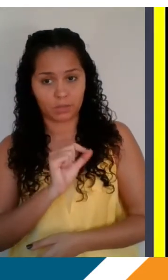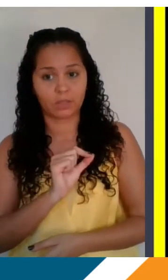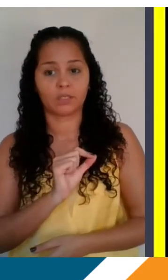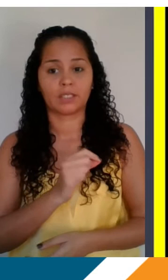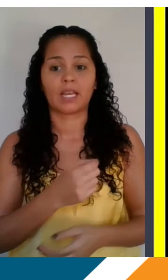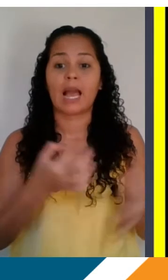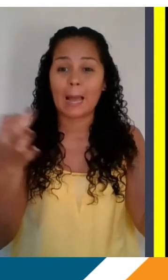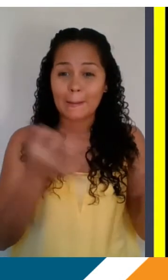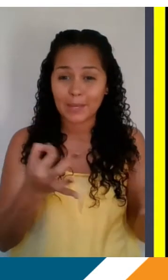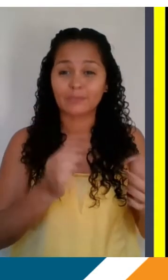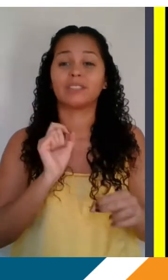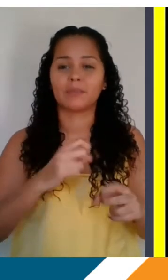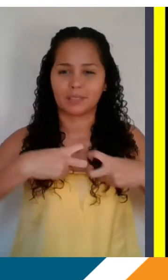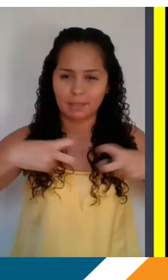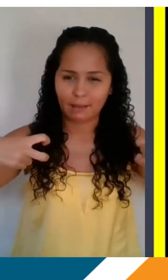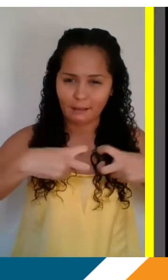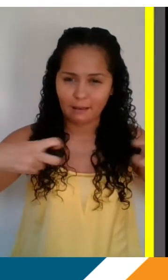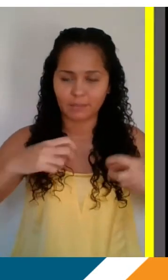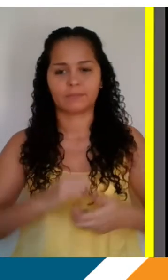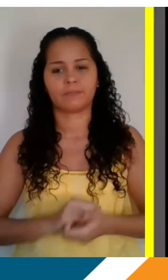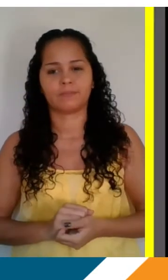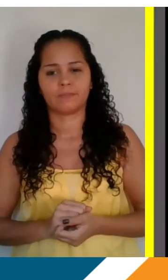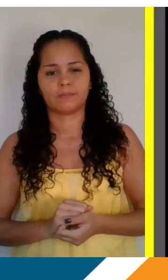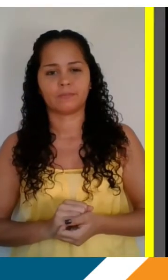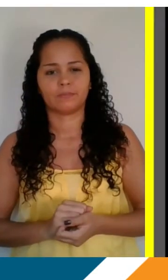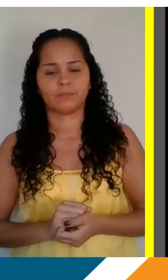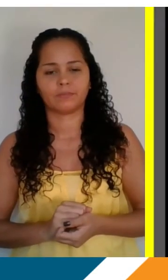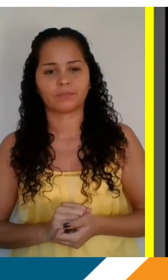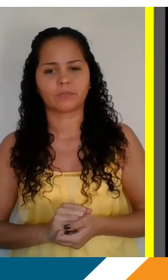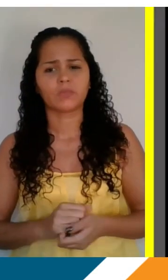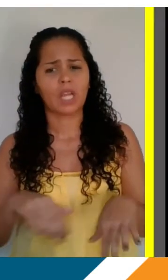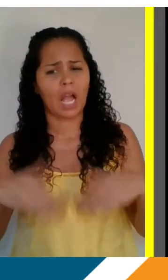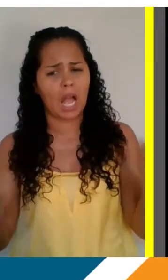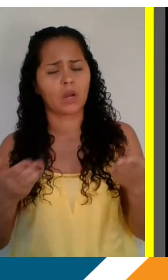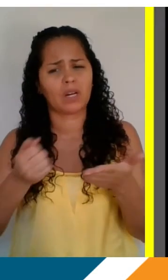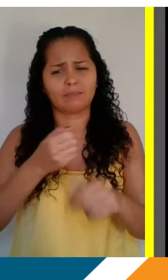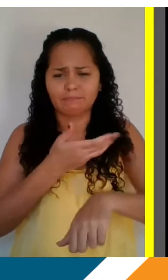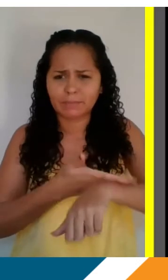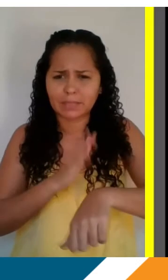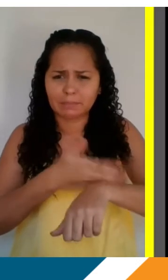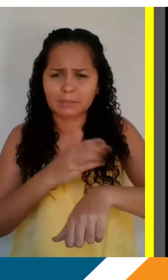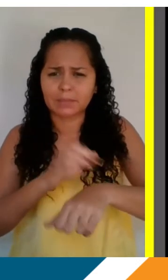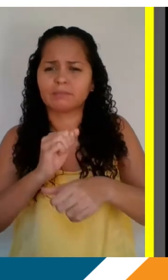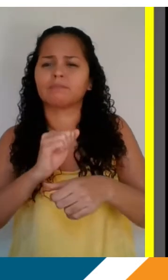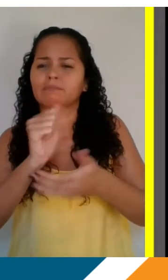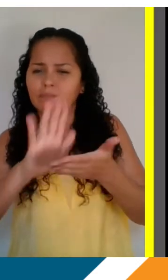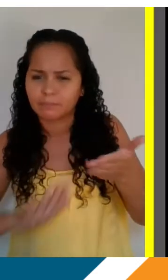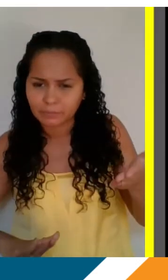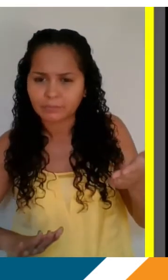colisão perfeitamente elástica. E aí, os exercícios sobre colisão